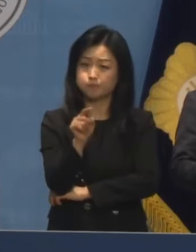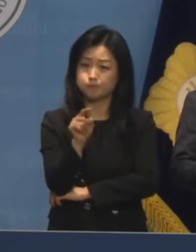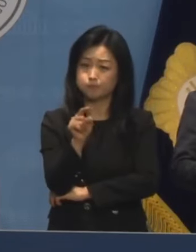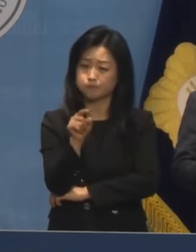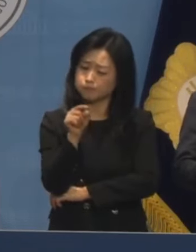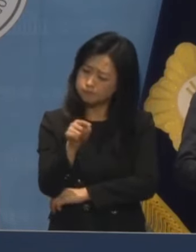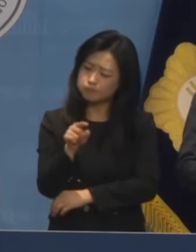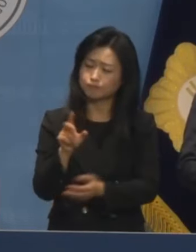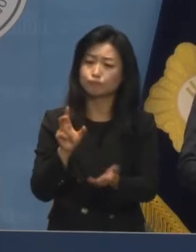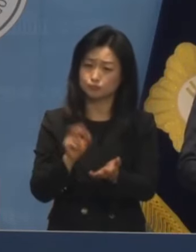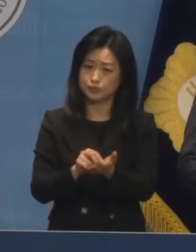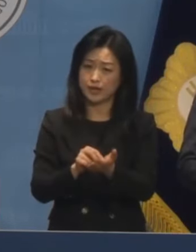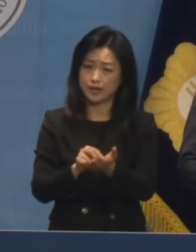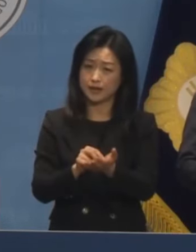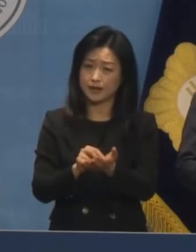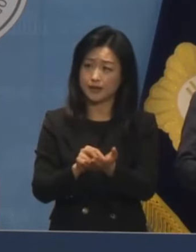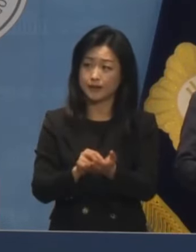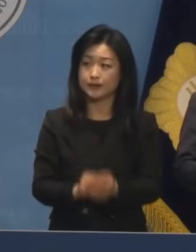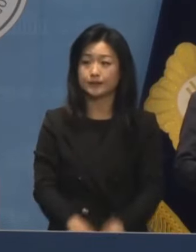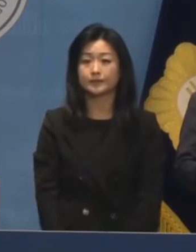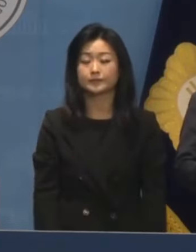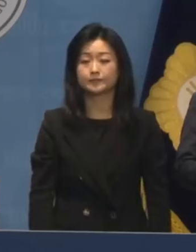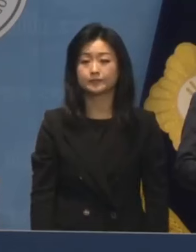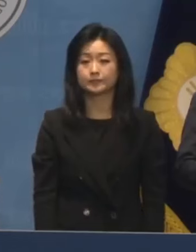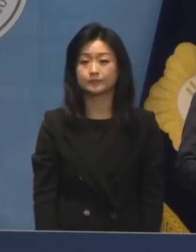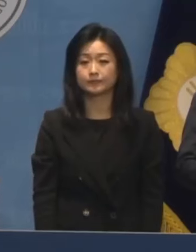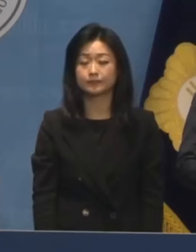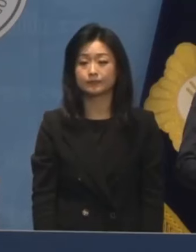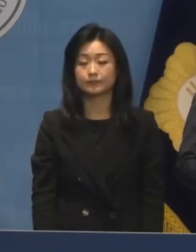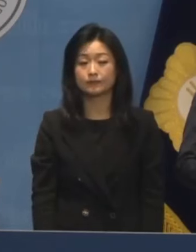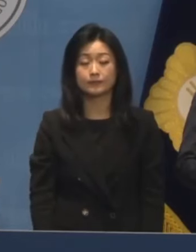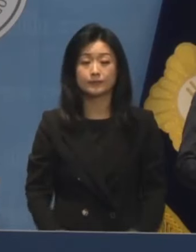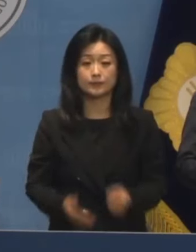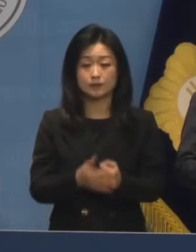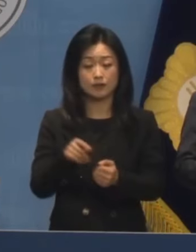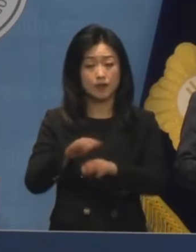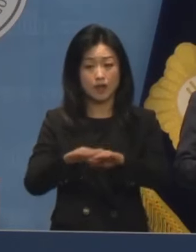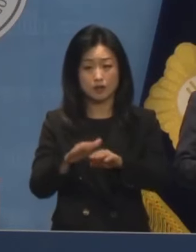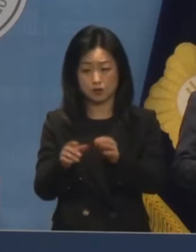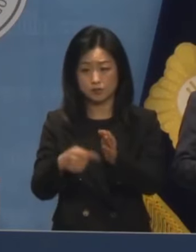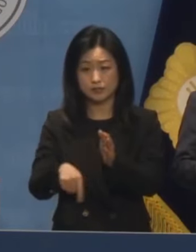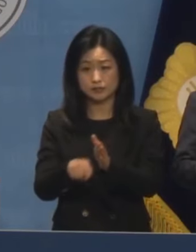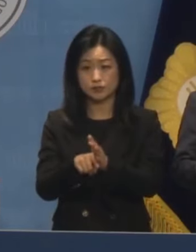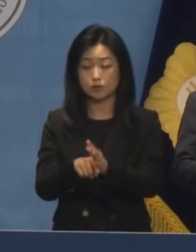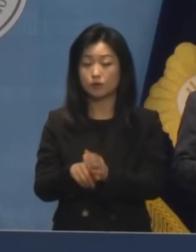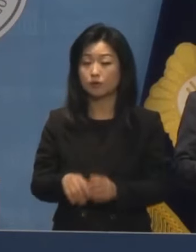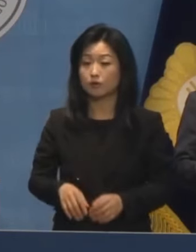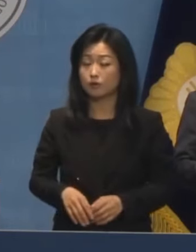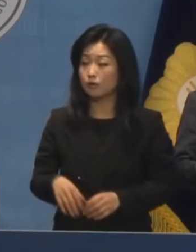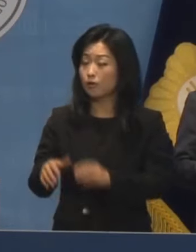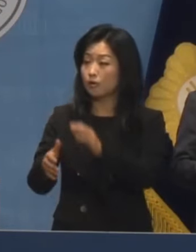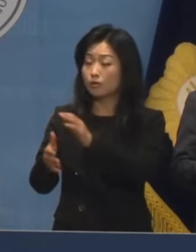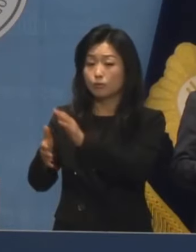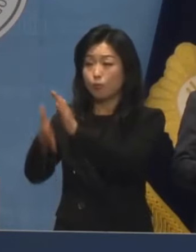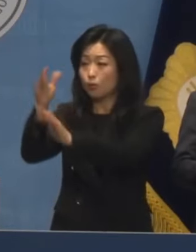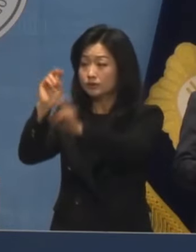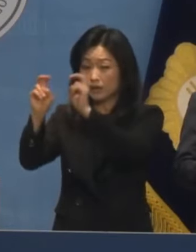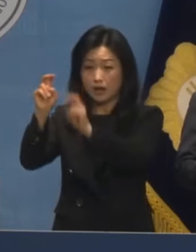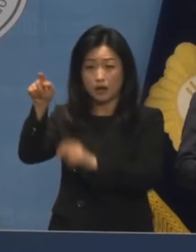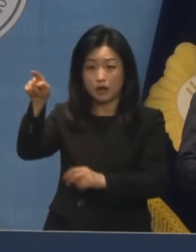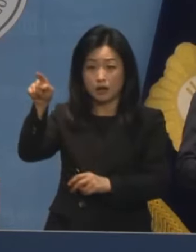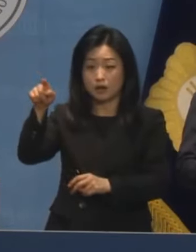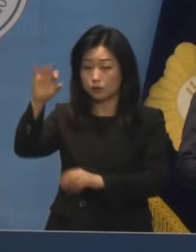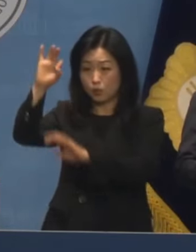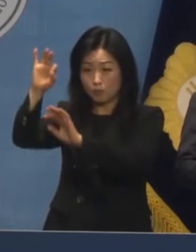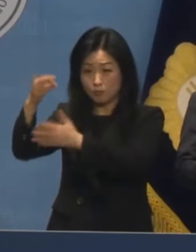구조적인 것부터 따지는 것이 먼저 필요해 그러면 이것을 원청은 돈은 버는데 하이 임금